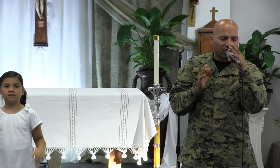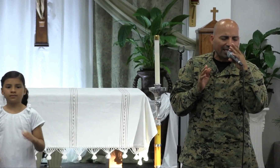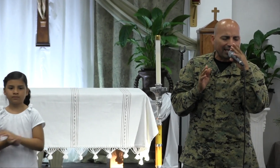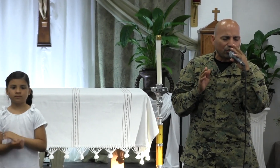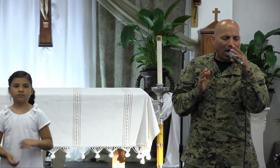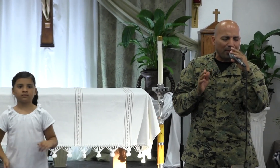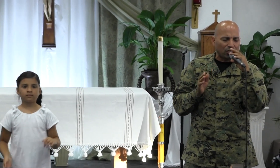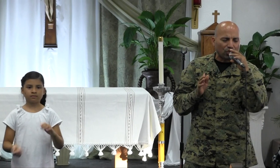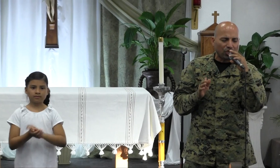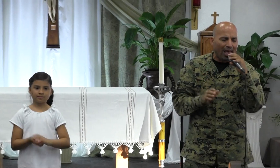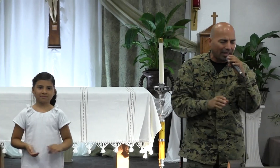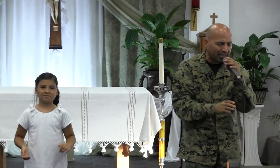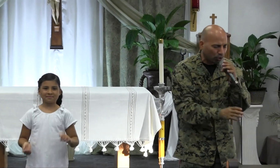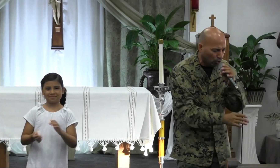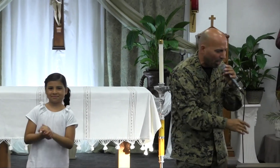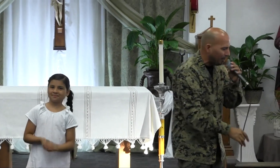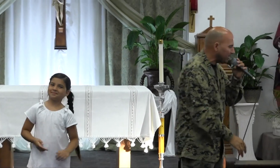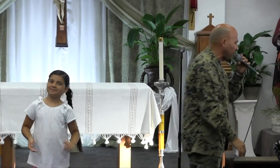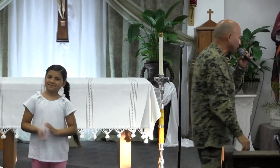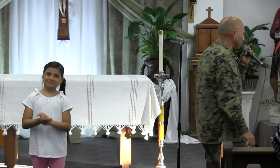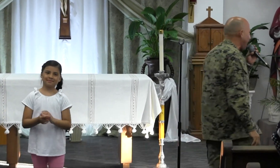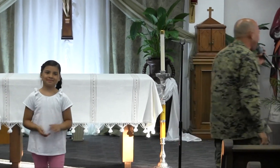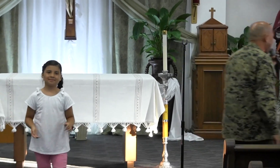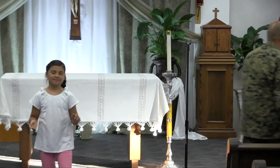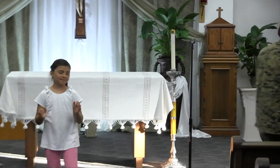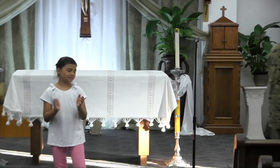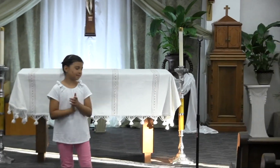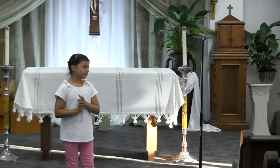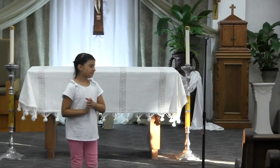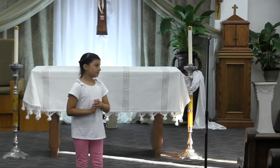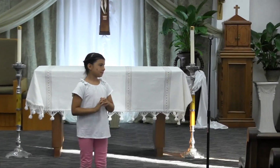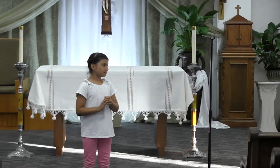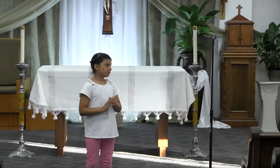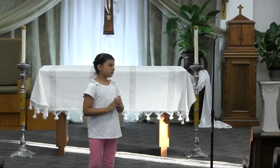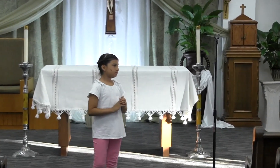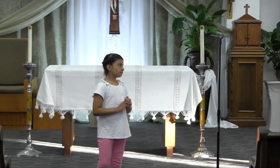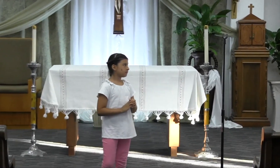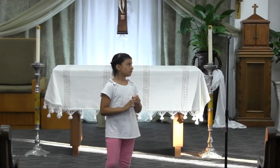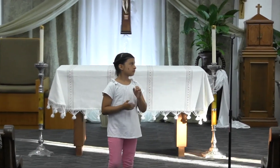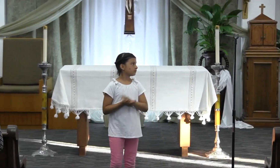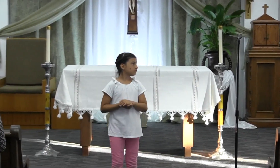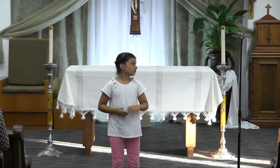dar. 70 veces 7 tú debes de perdonar.